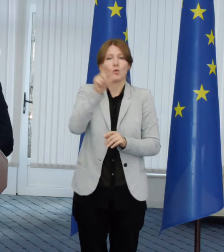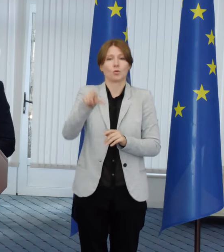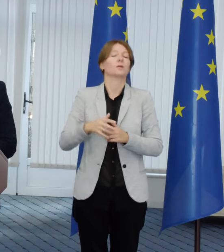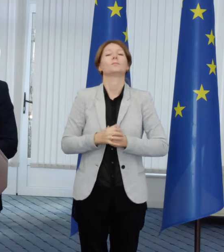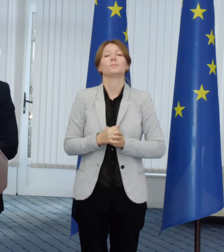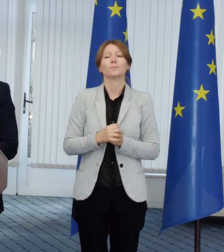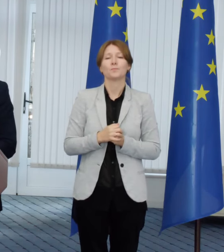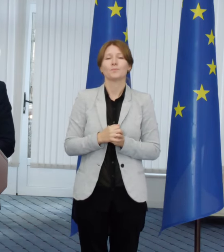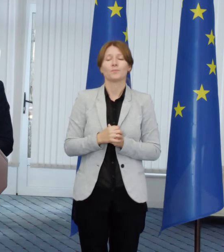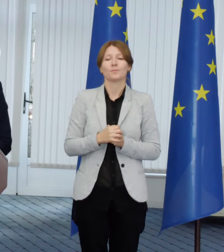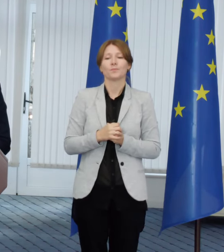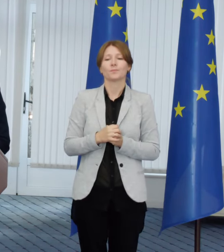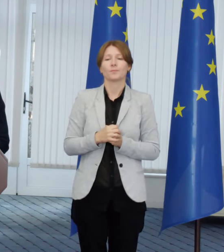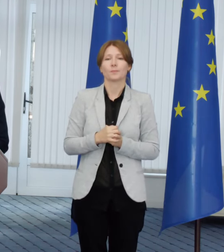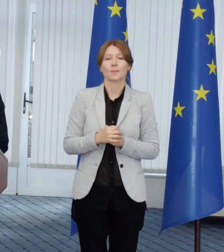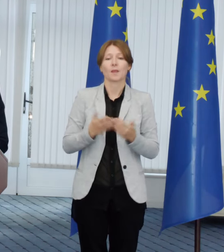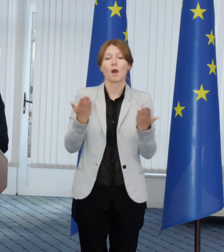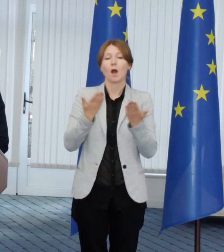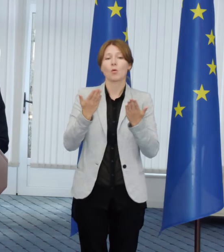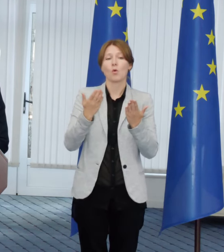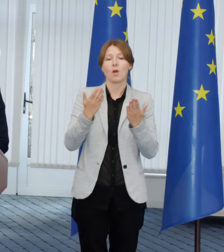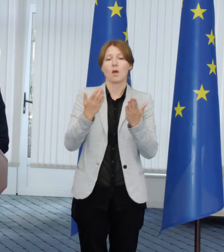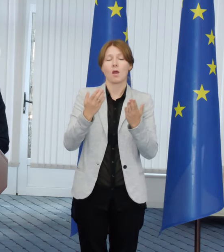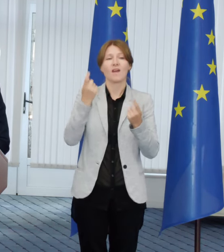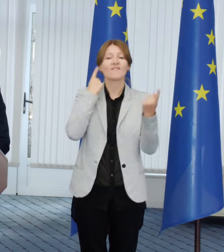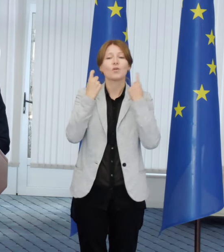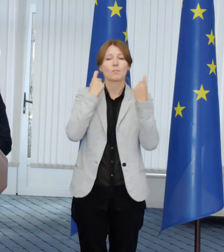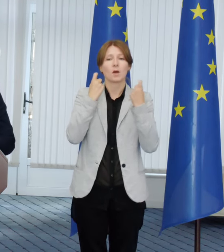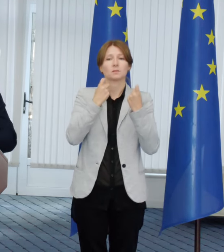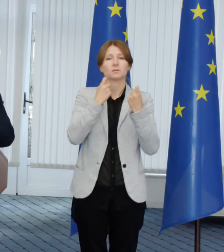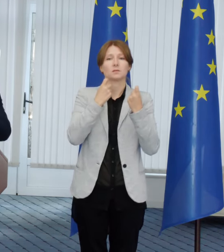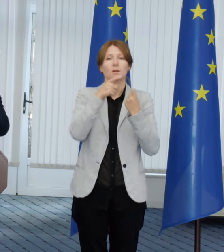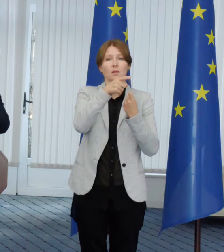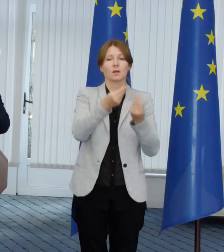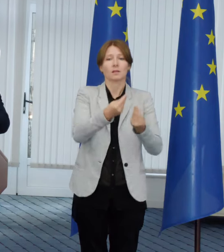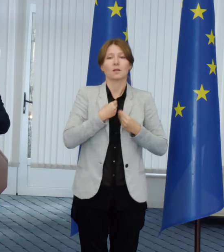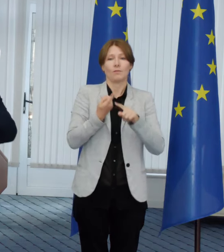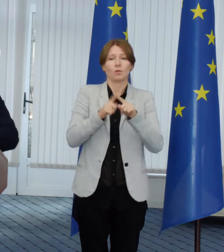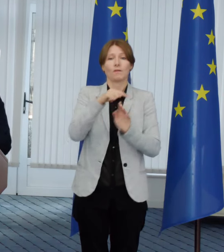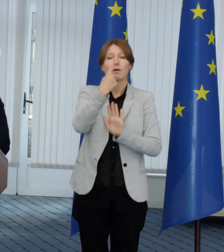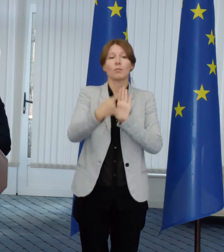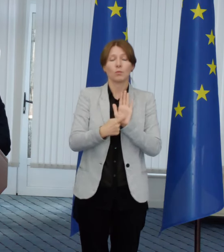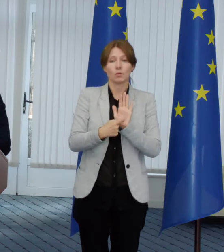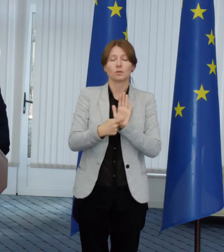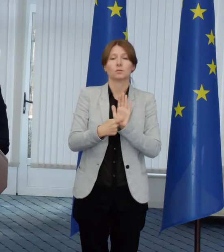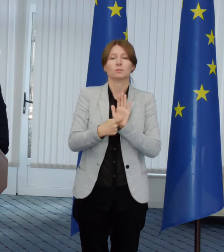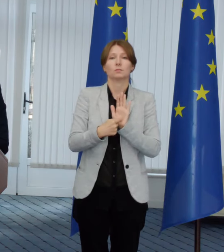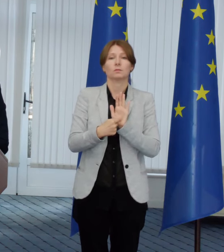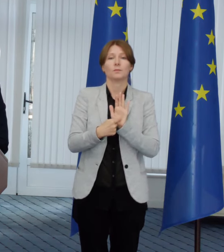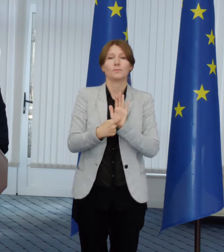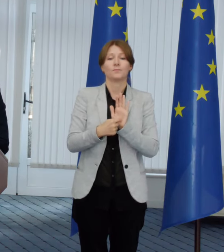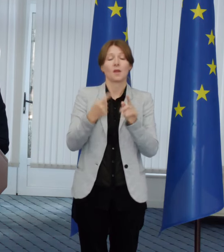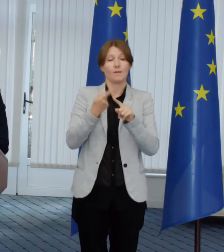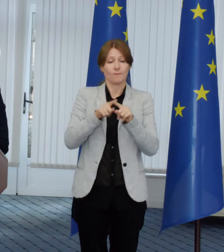Eu nu știu la care informații dumneavoastră faceți referire. Deci, noi